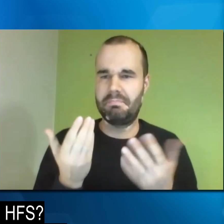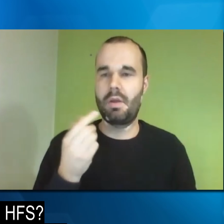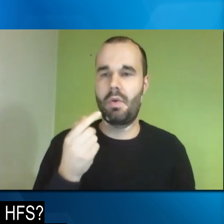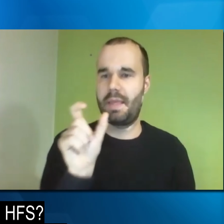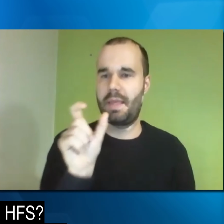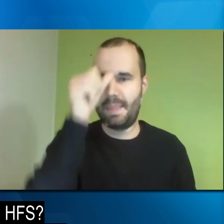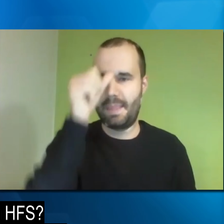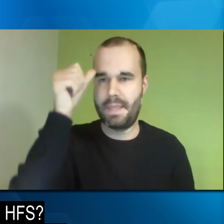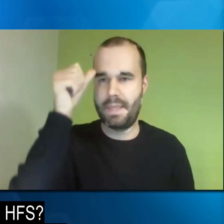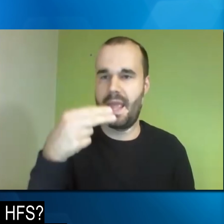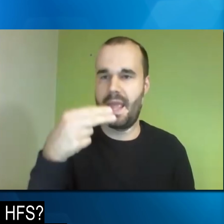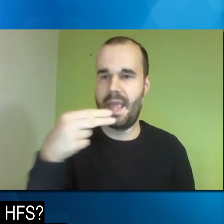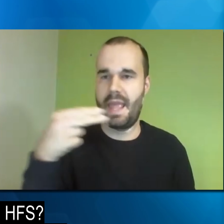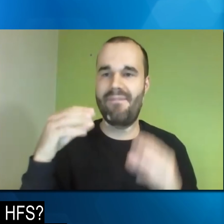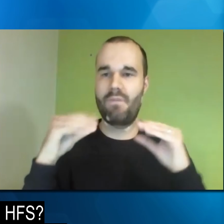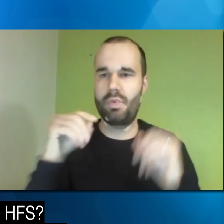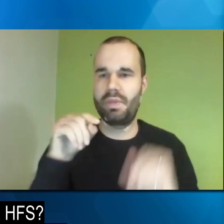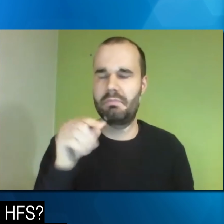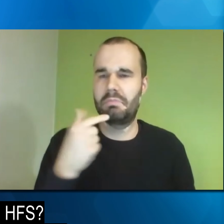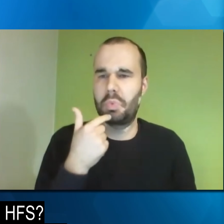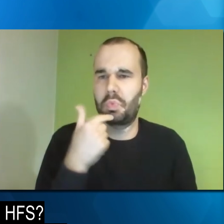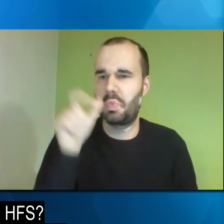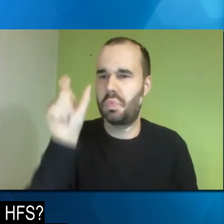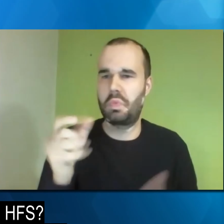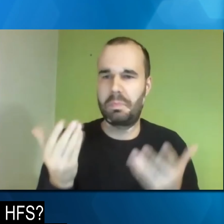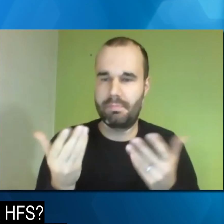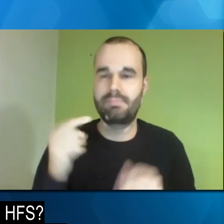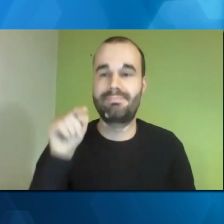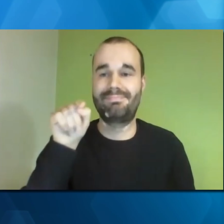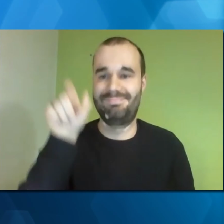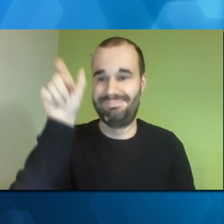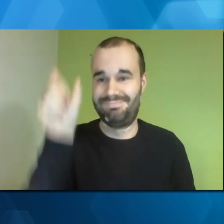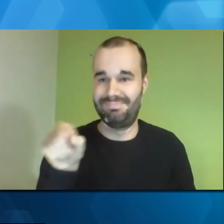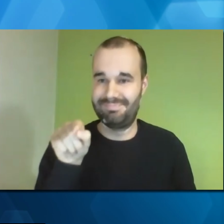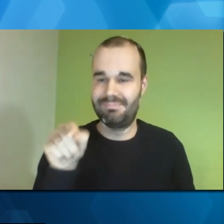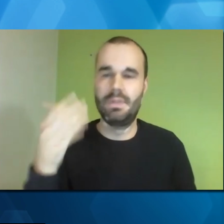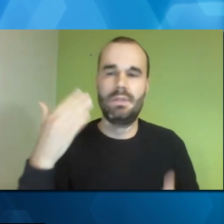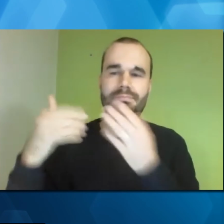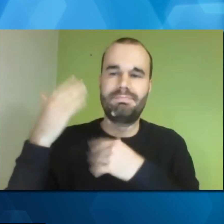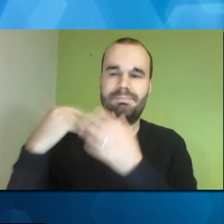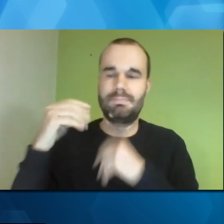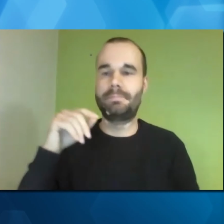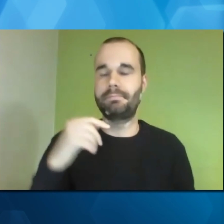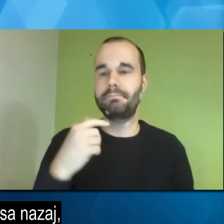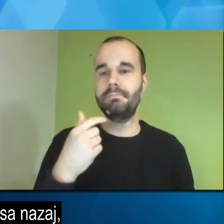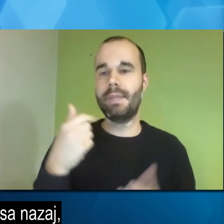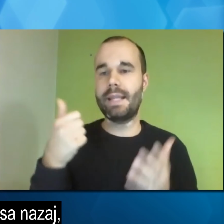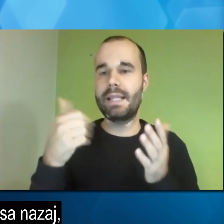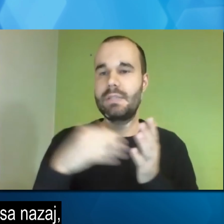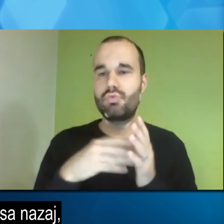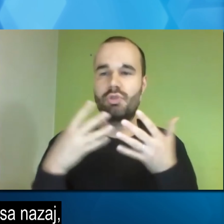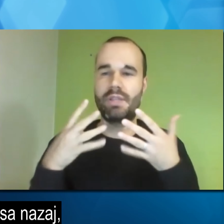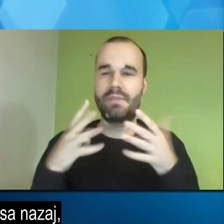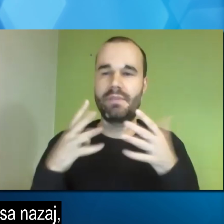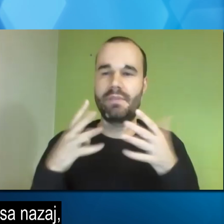HFS, odkje to izhaja? Iz imena Herbert Feuchte, kdo je to bil? Že kar nekaj časa